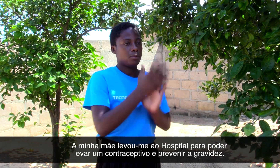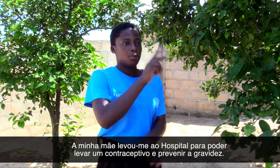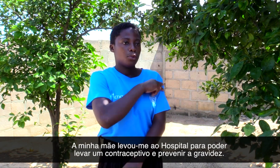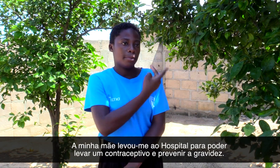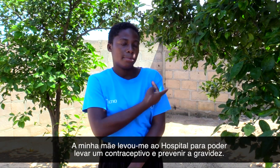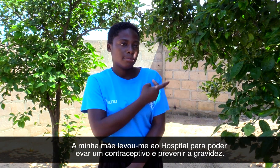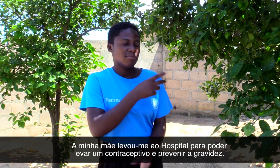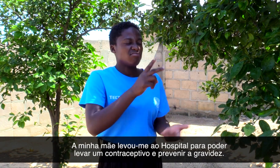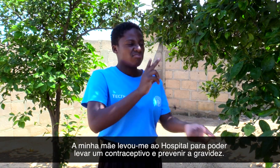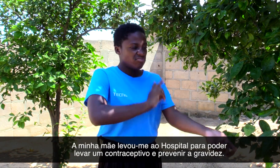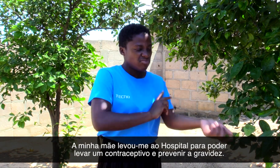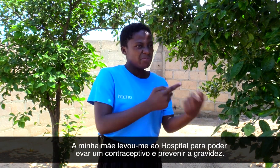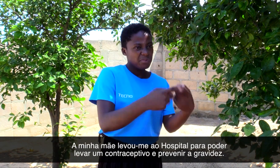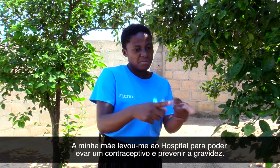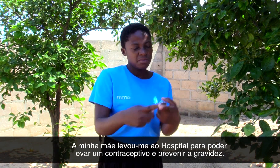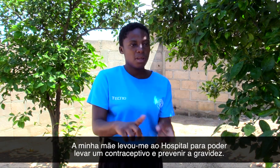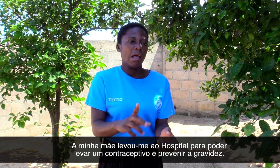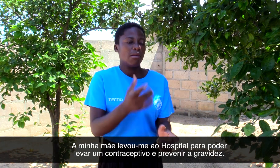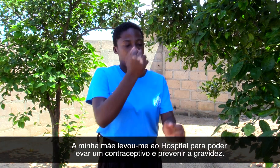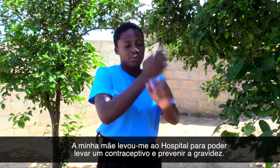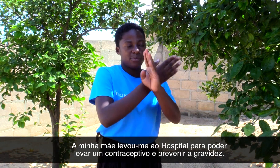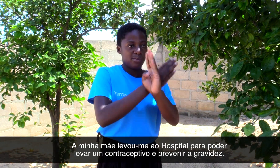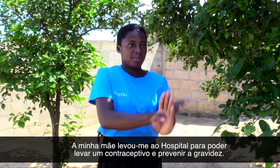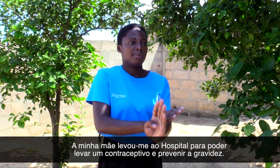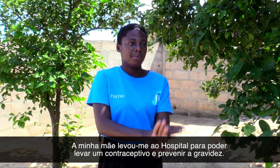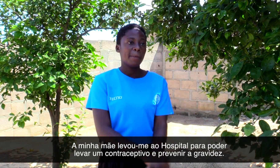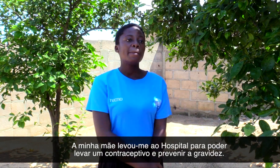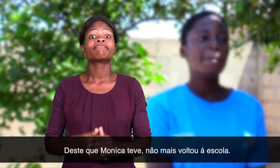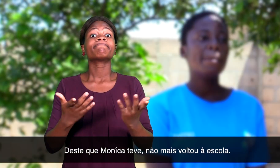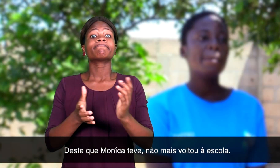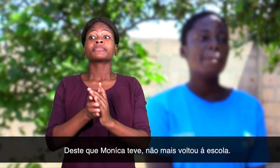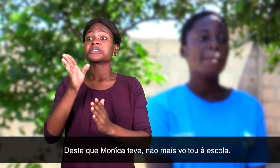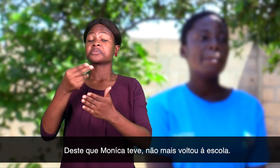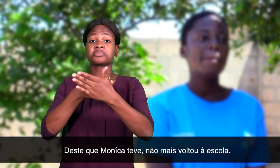hospital para poder usar um contraceptivo e prevenir a gravidez.